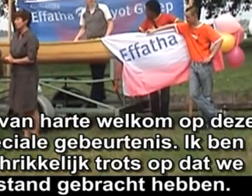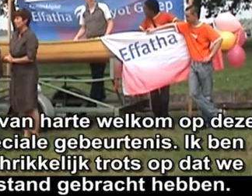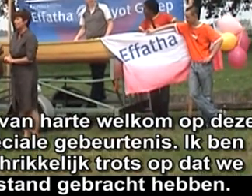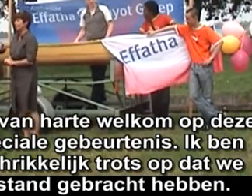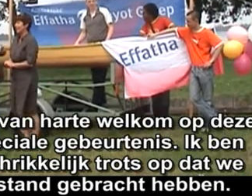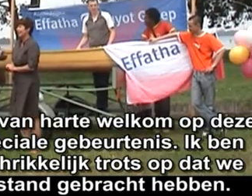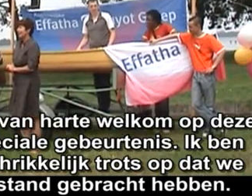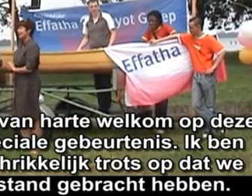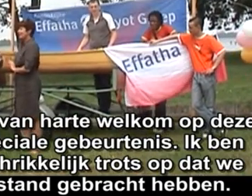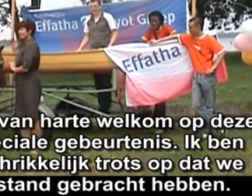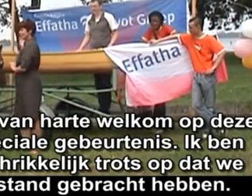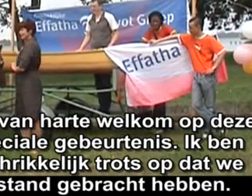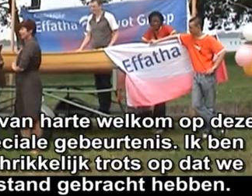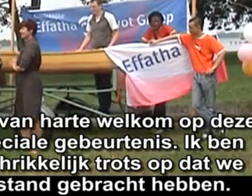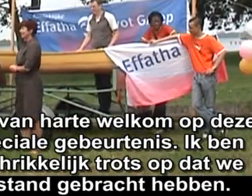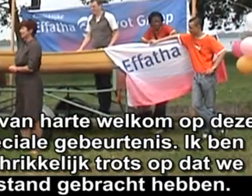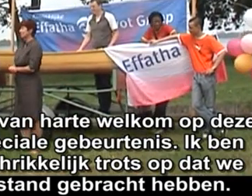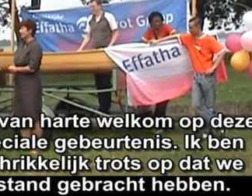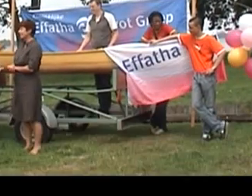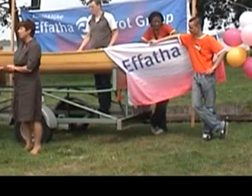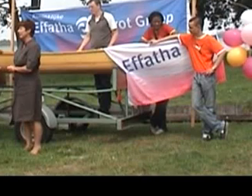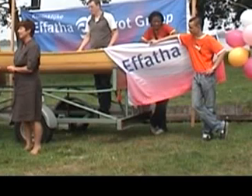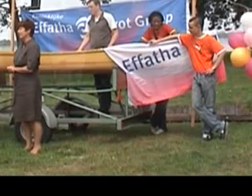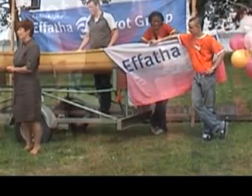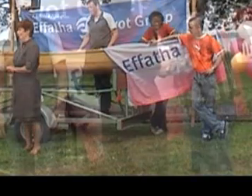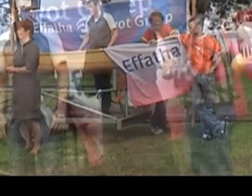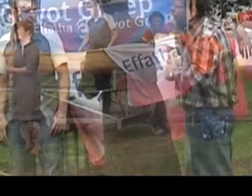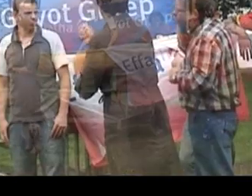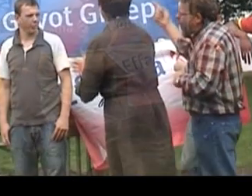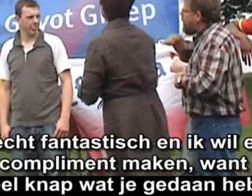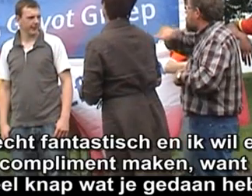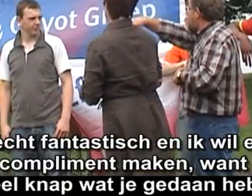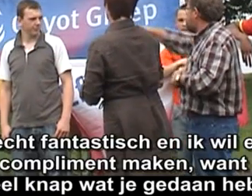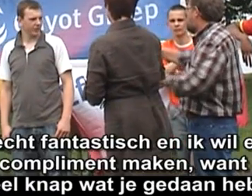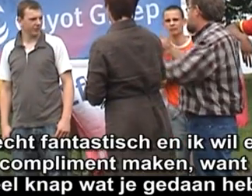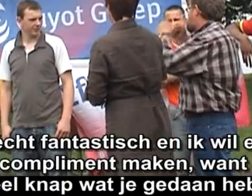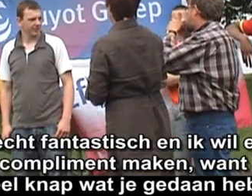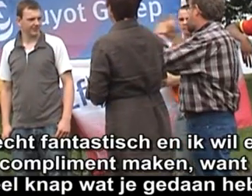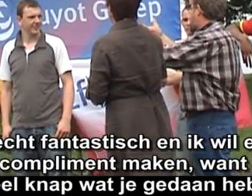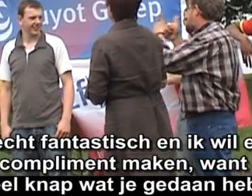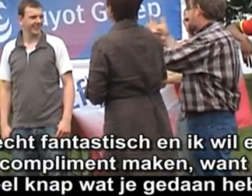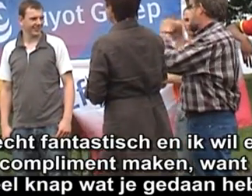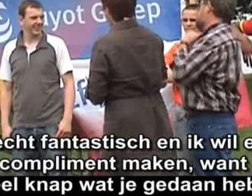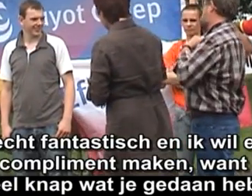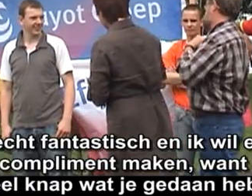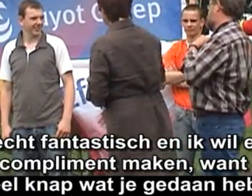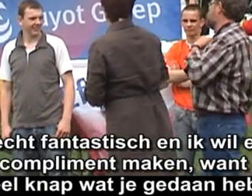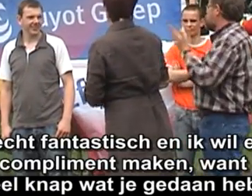op dat we dit tot stand gebracht hebben. Dat vind ik echt fantastisch. Ik wil je een heel groot